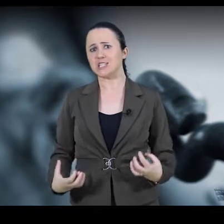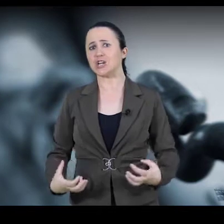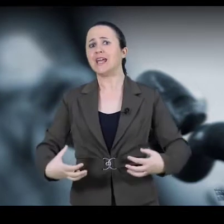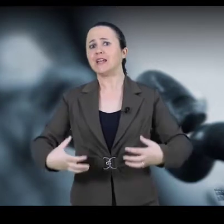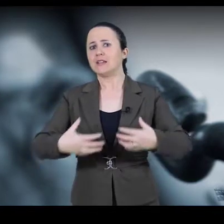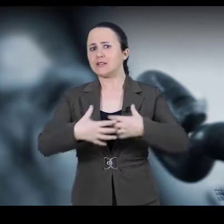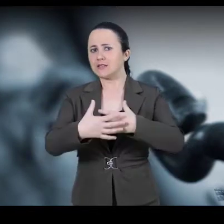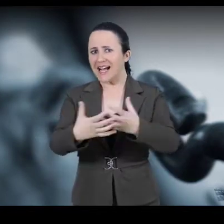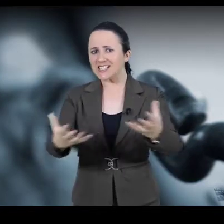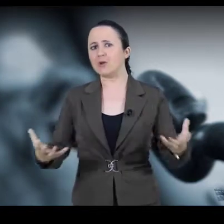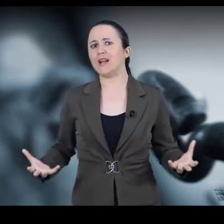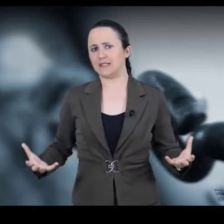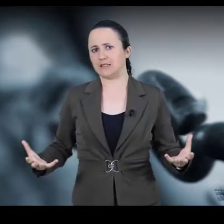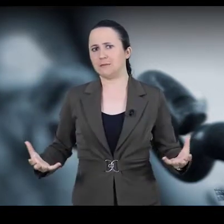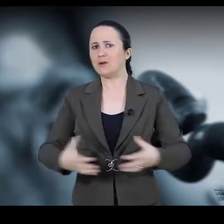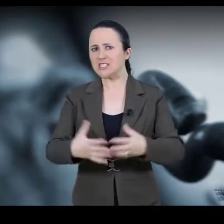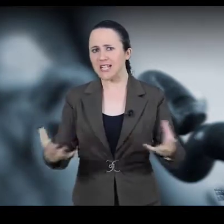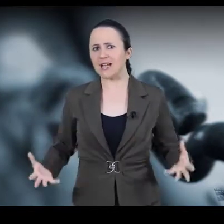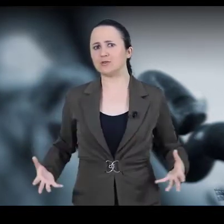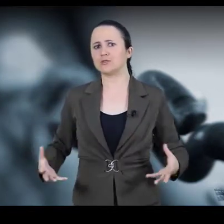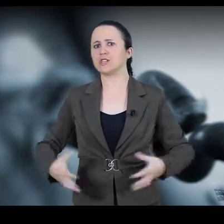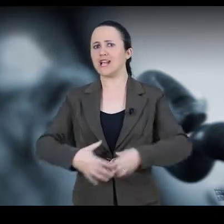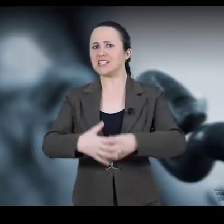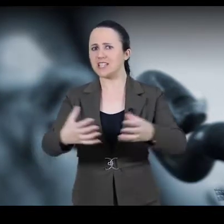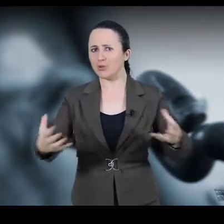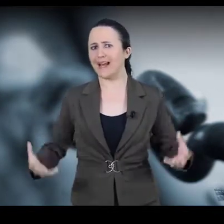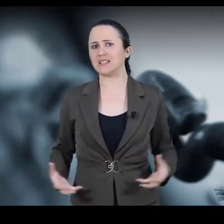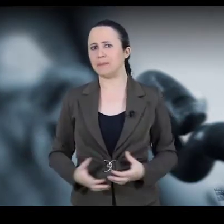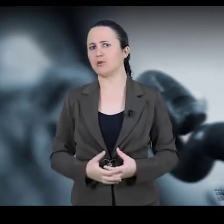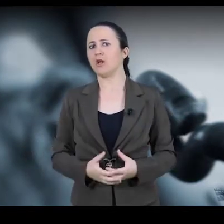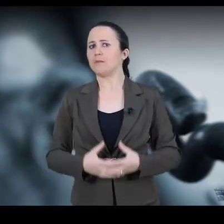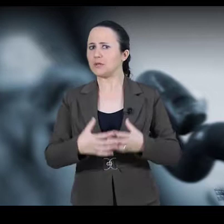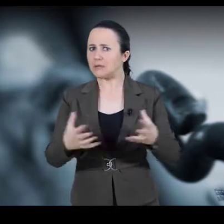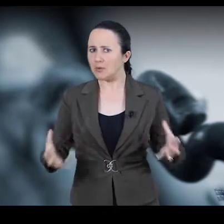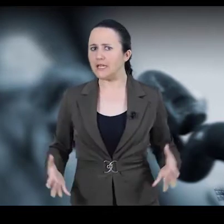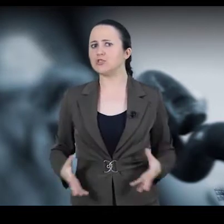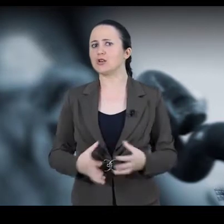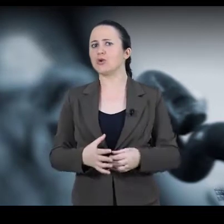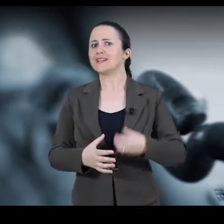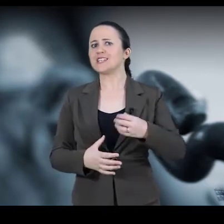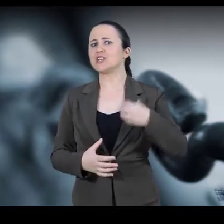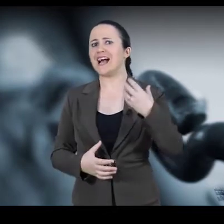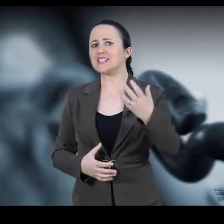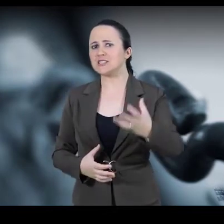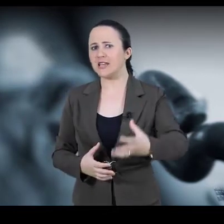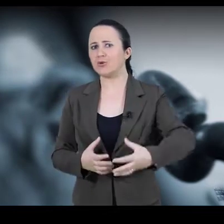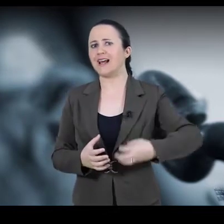seja assegurada pelo Estado, seja assegurada pelo poder político, seja assegurada